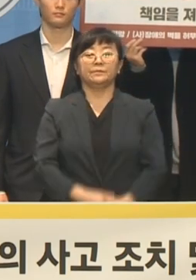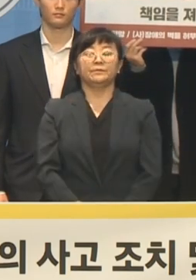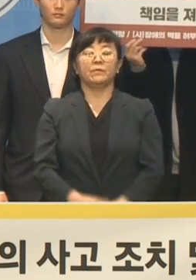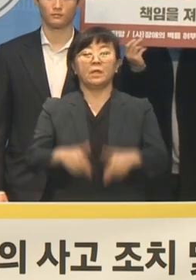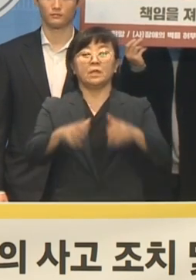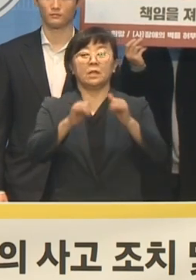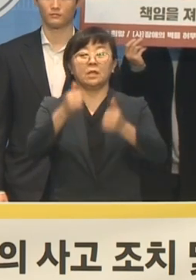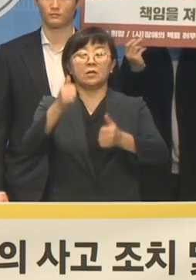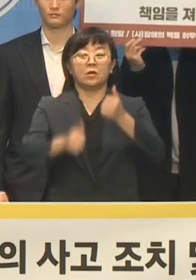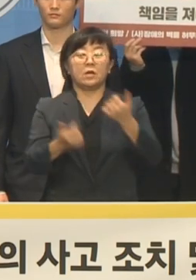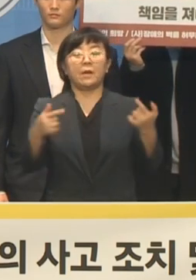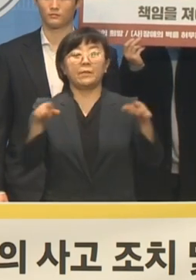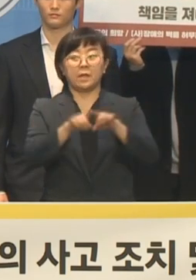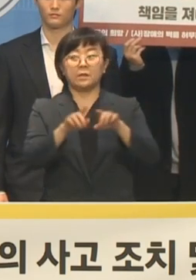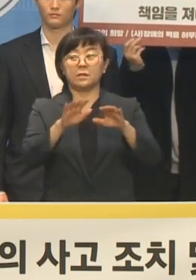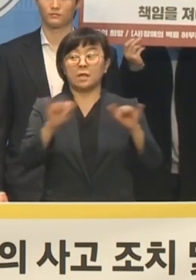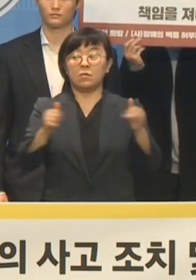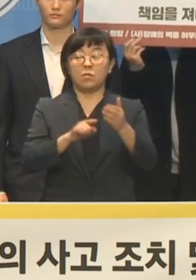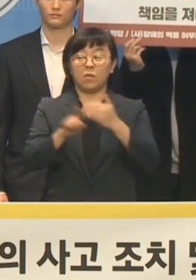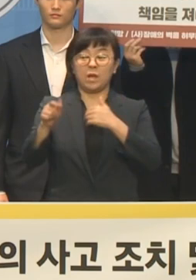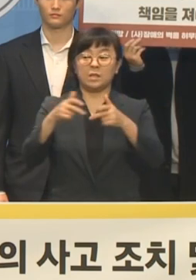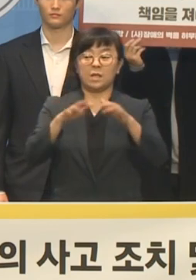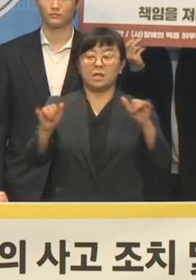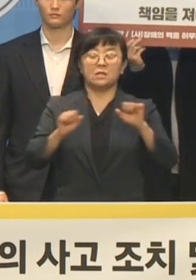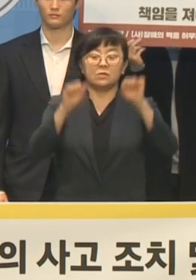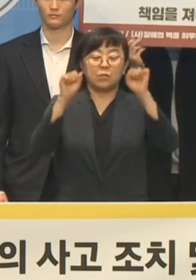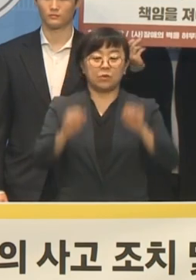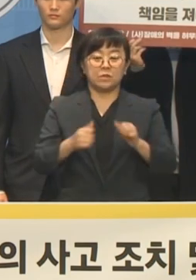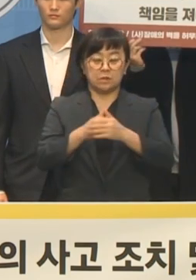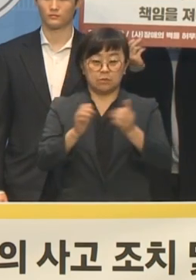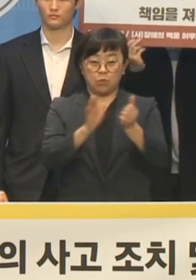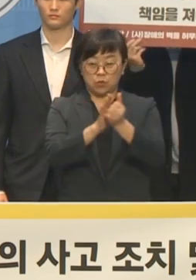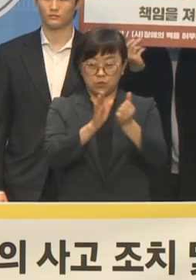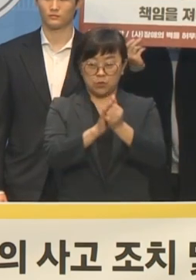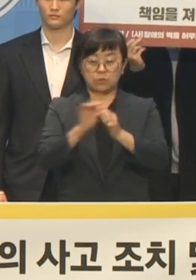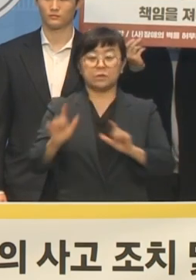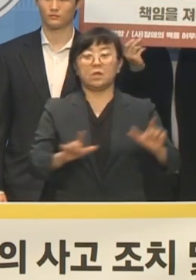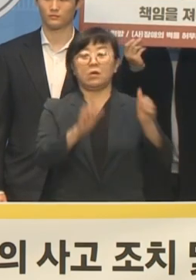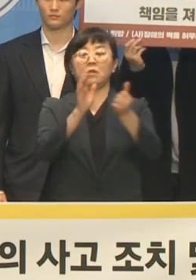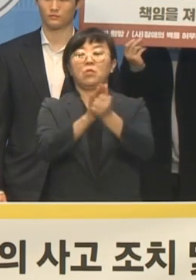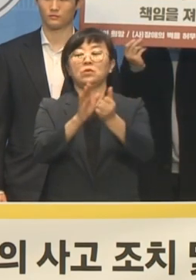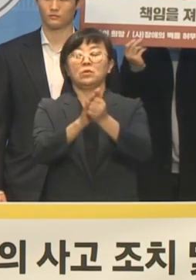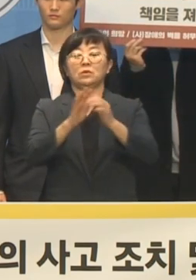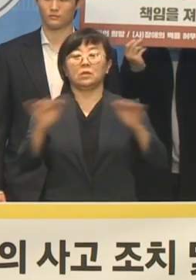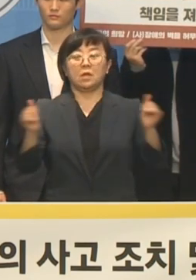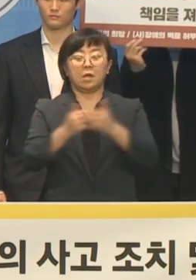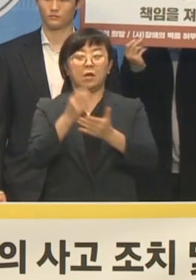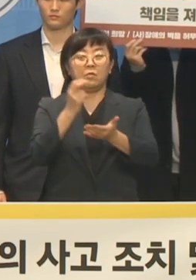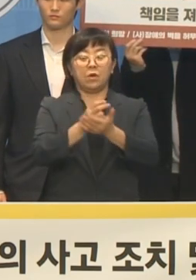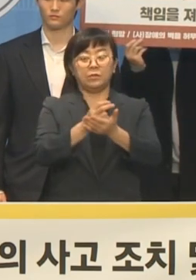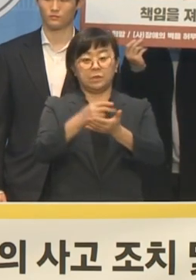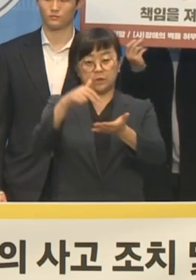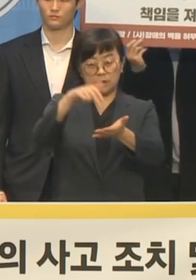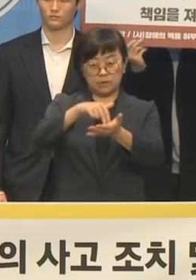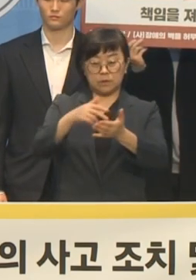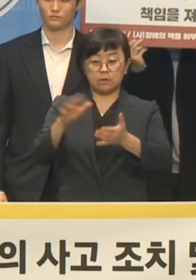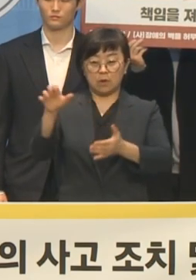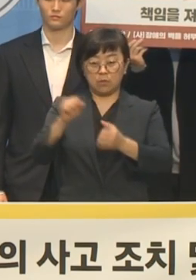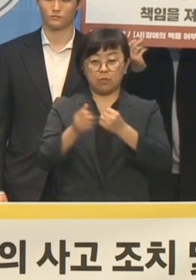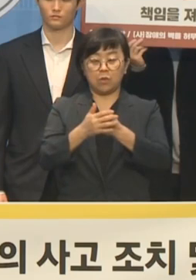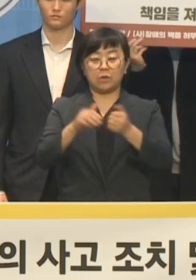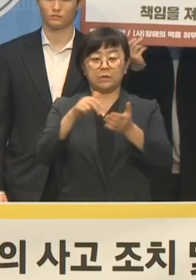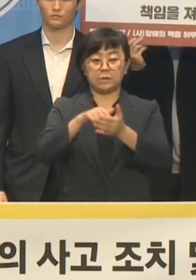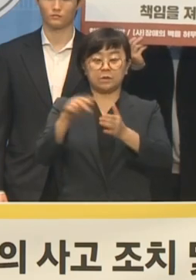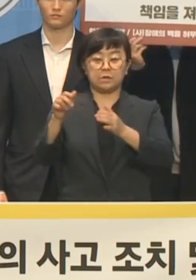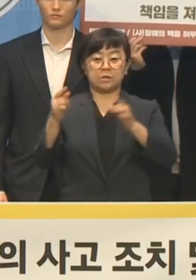장애인 경기 파트너 외에도 장애인 스포츠 경기 보조원, 생활 보조원들의 법률적 지위 확보 및 처우